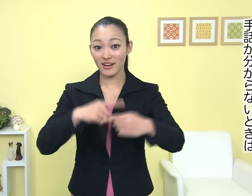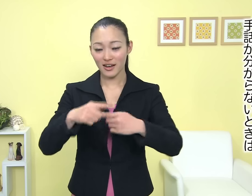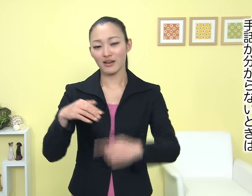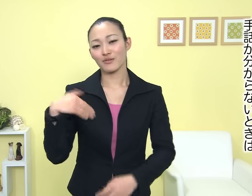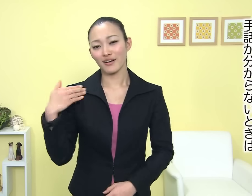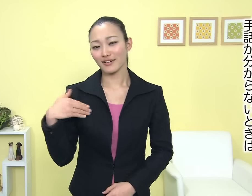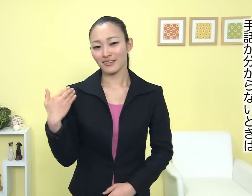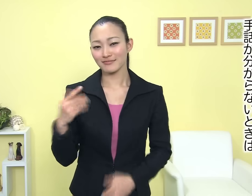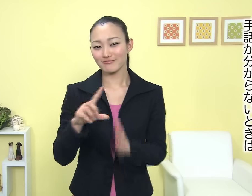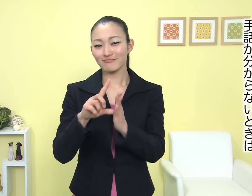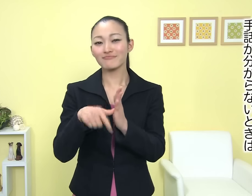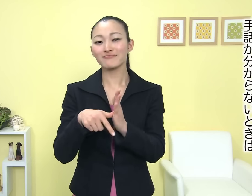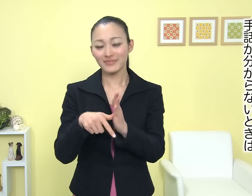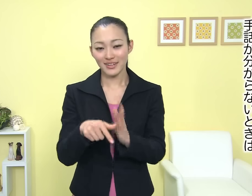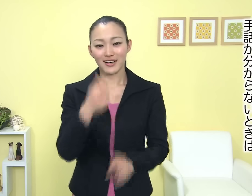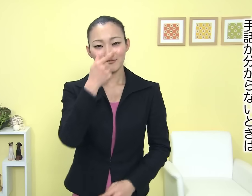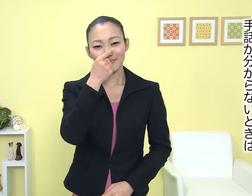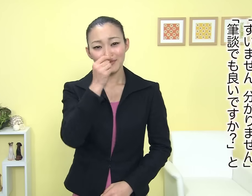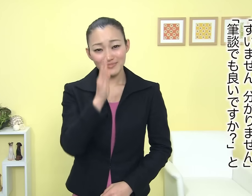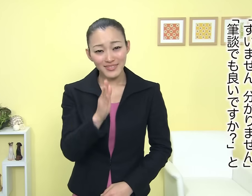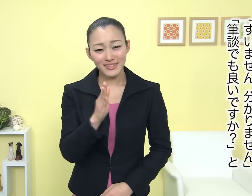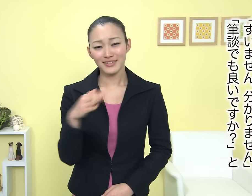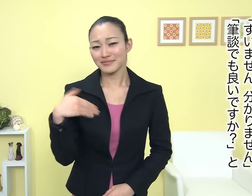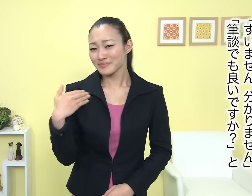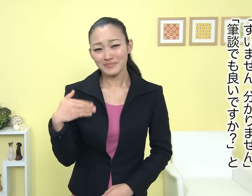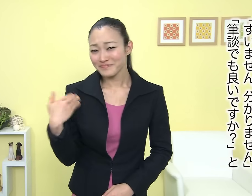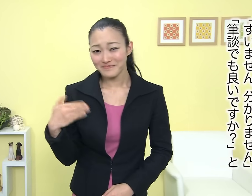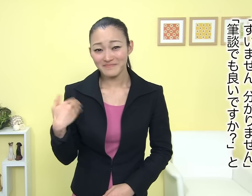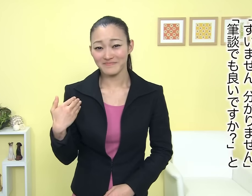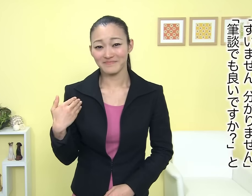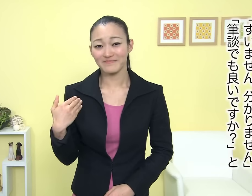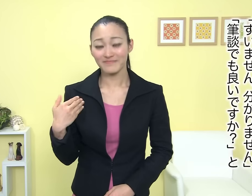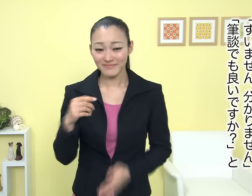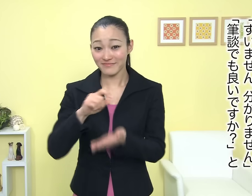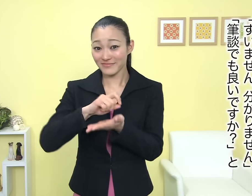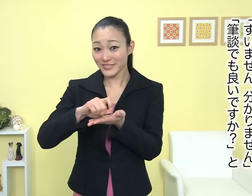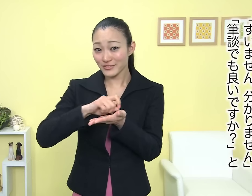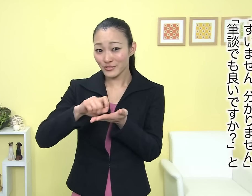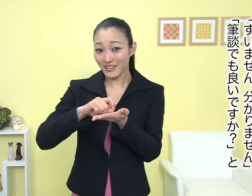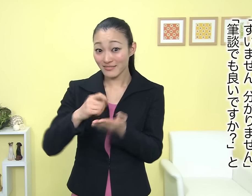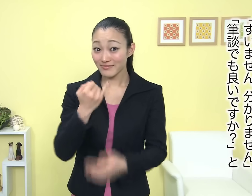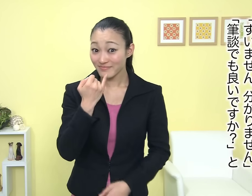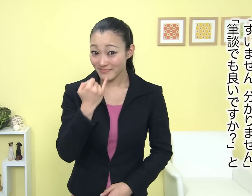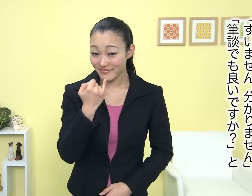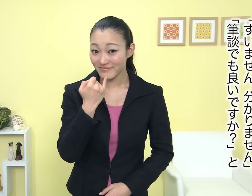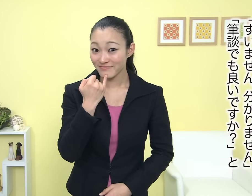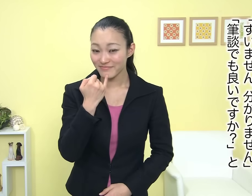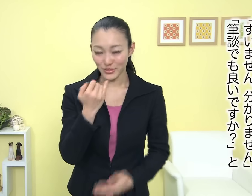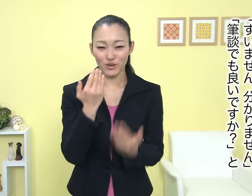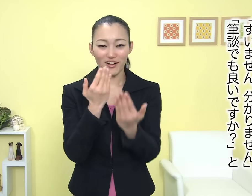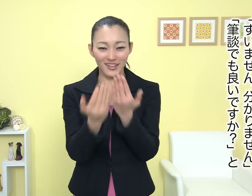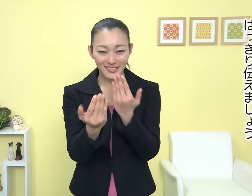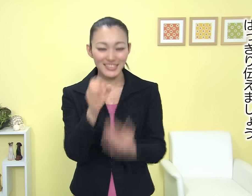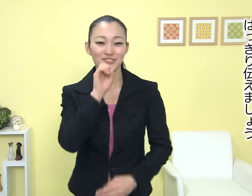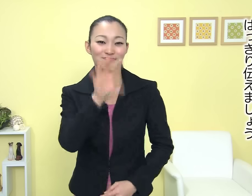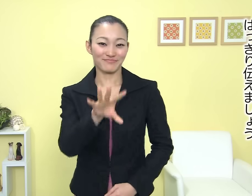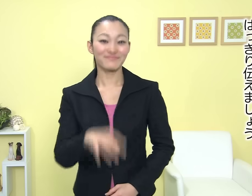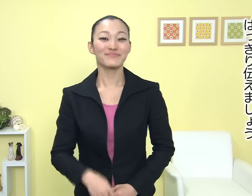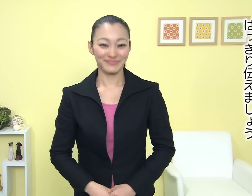手話がわからないときは、すいません、わかりません、筆談でも良いですか、とはっきり伝え